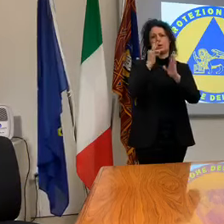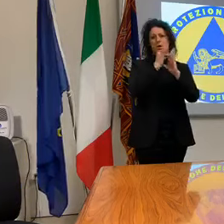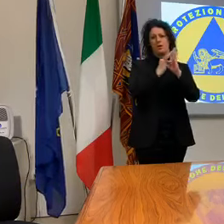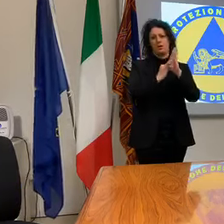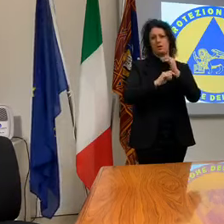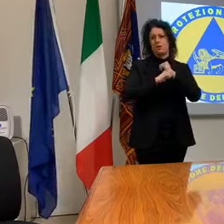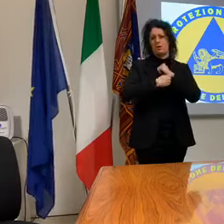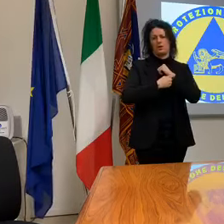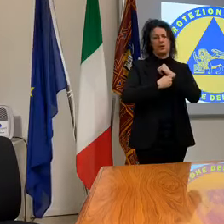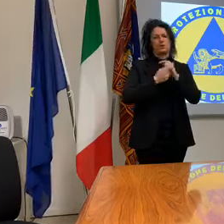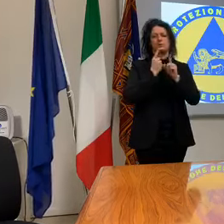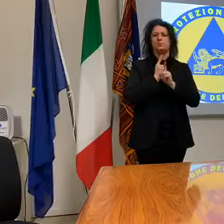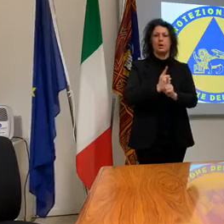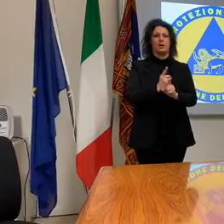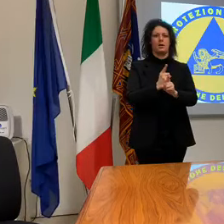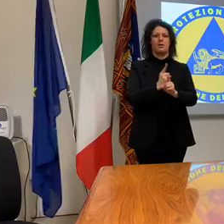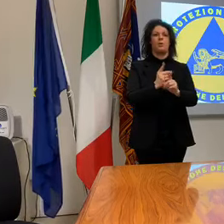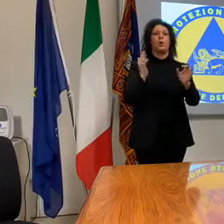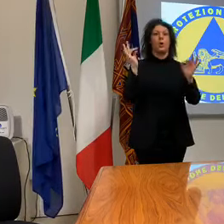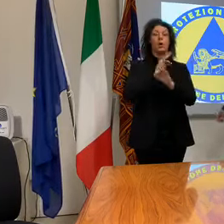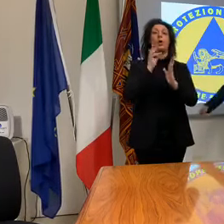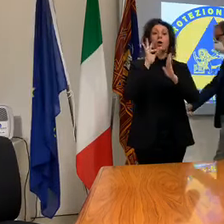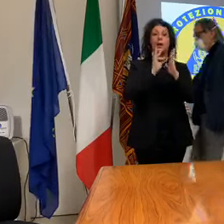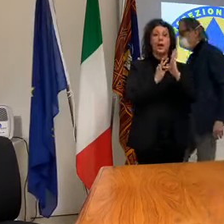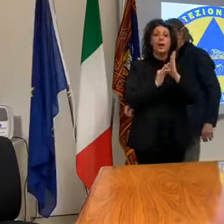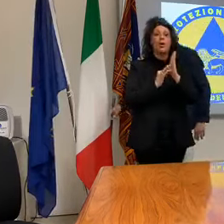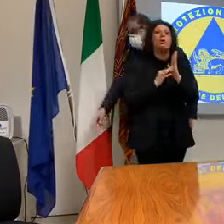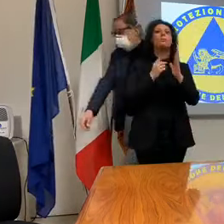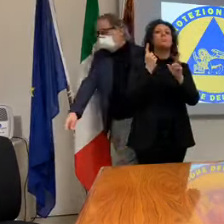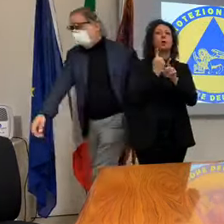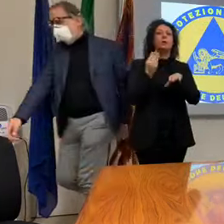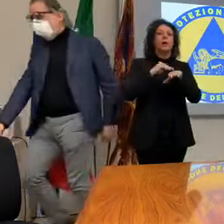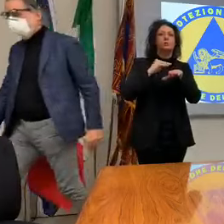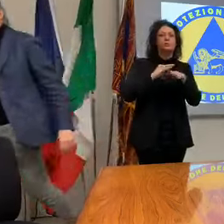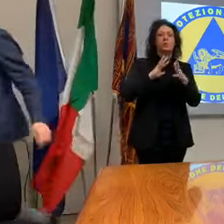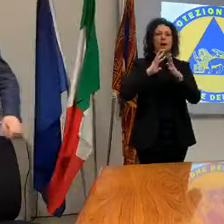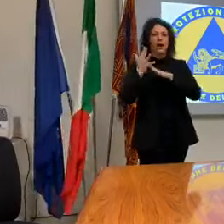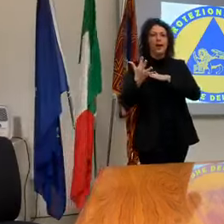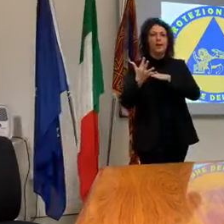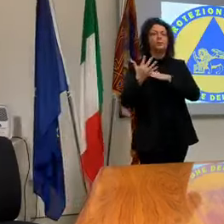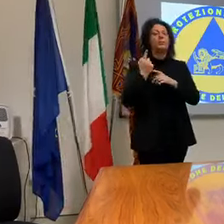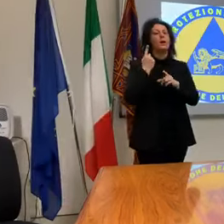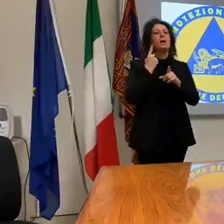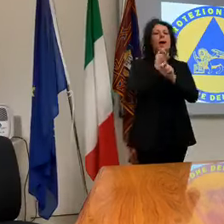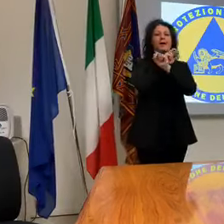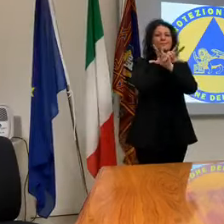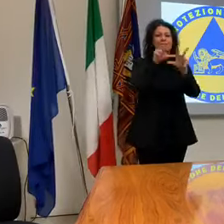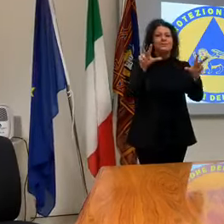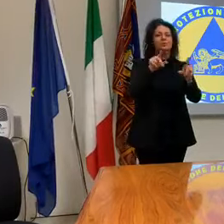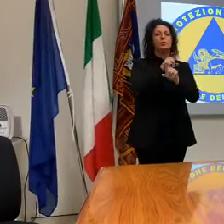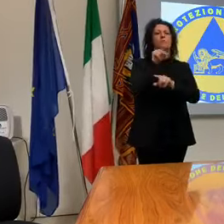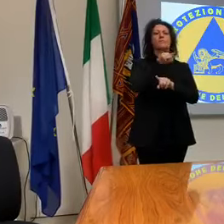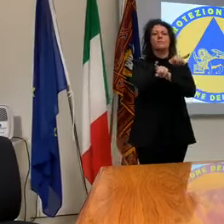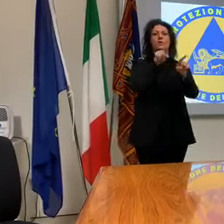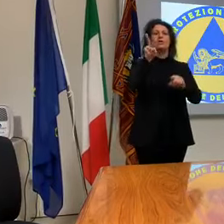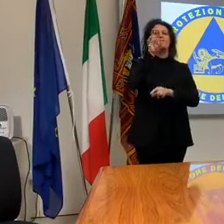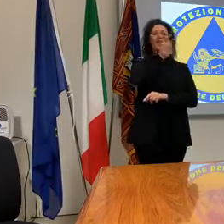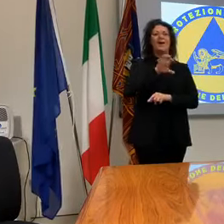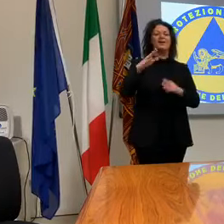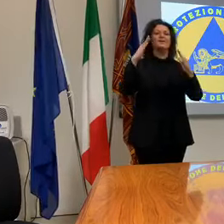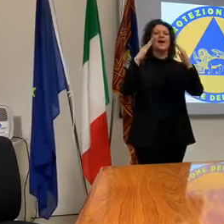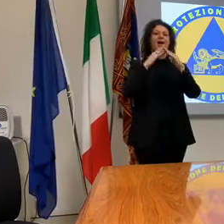di rafforzarle se necessario, ma soprattutto di dare un messaggio ai veneti di rimanere a casa. Questo è quello che mi sento di